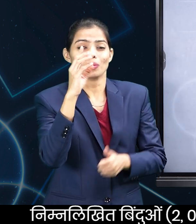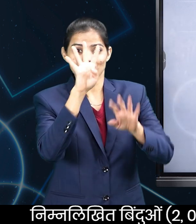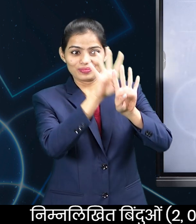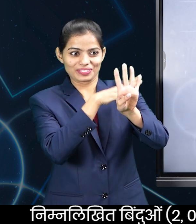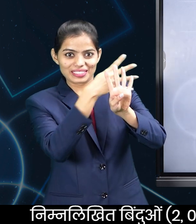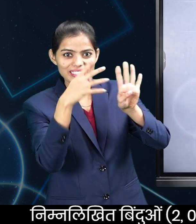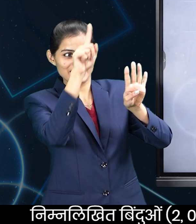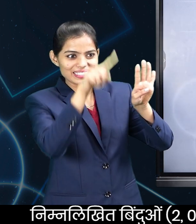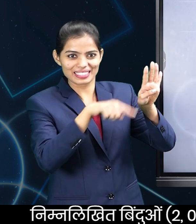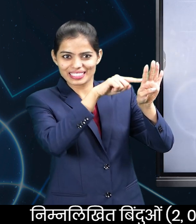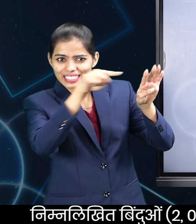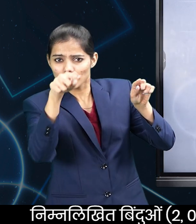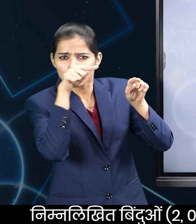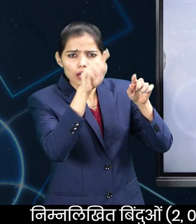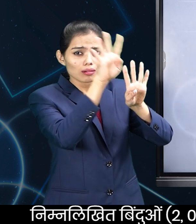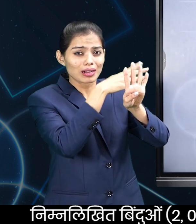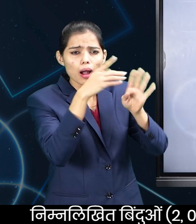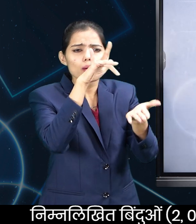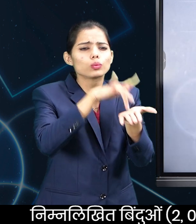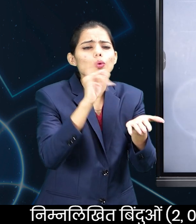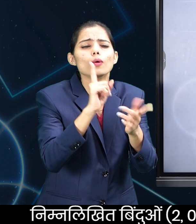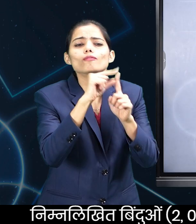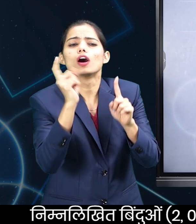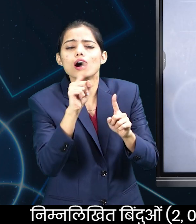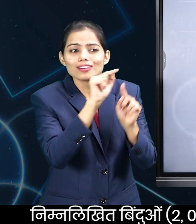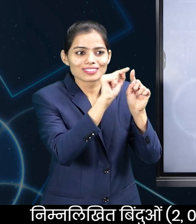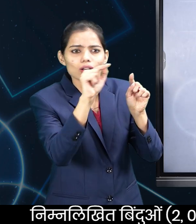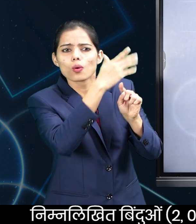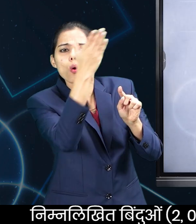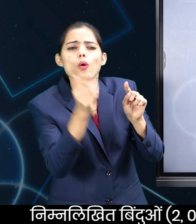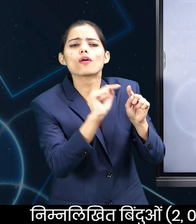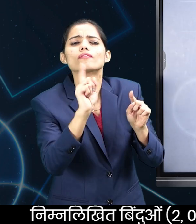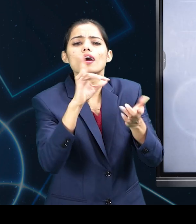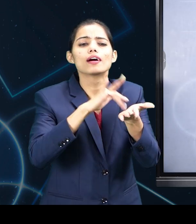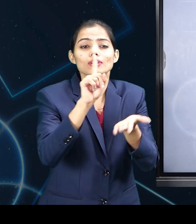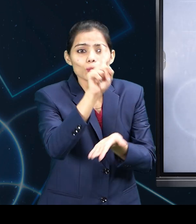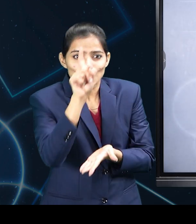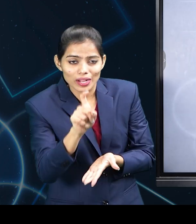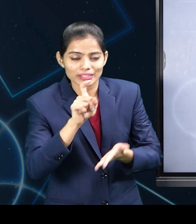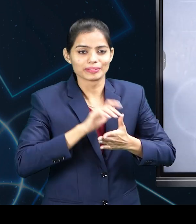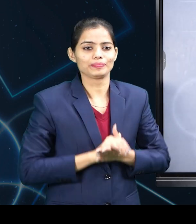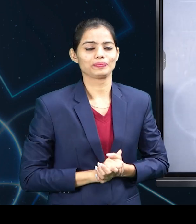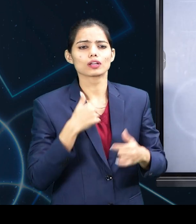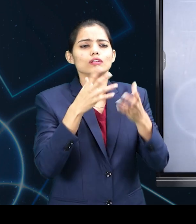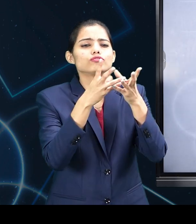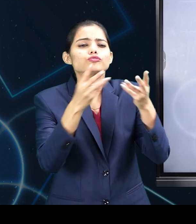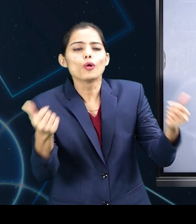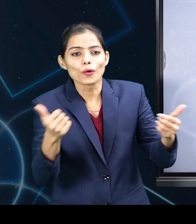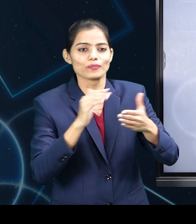0, -1, 0 को कार्तीय तल में अंकित करें। वे कहाँ स्थित हैं? समाधान,